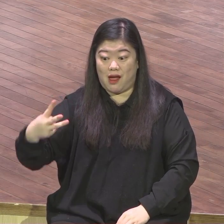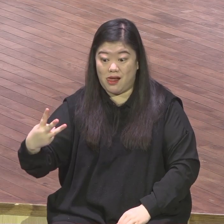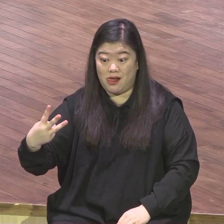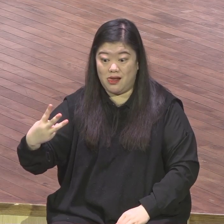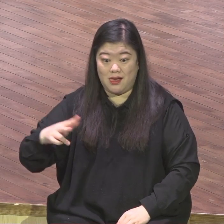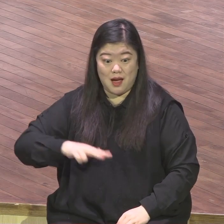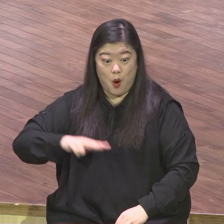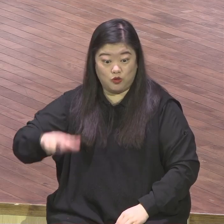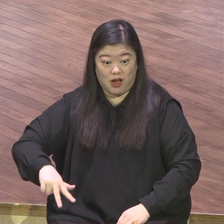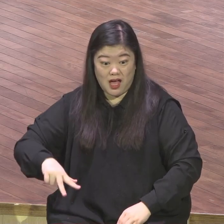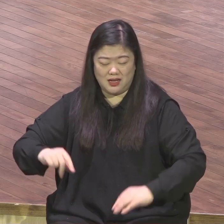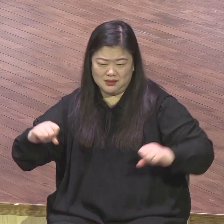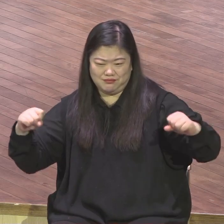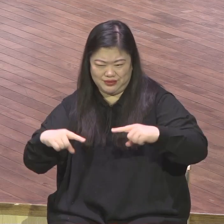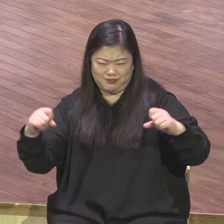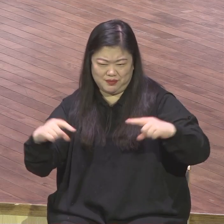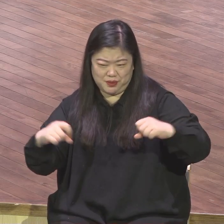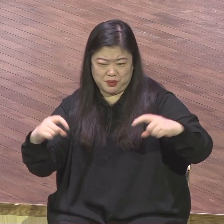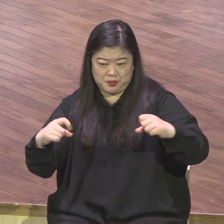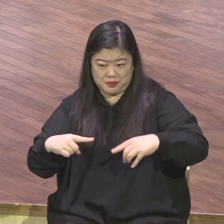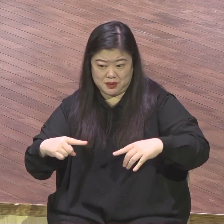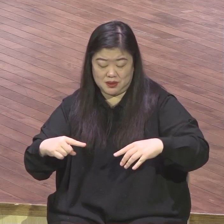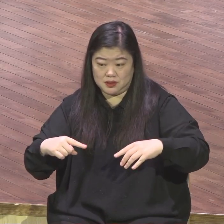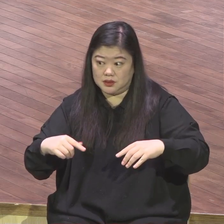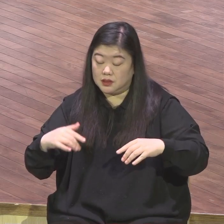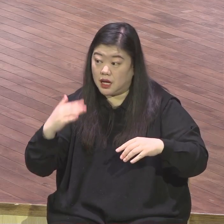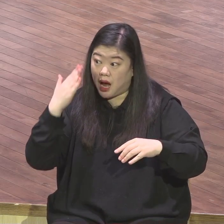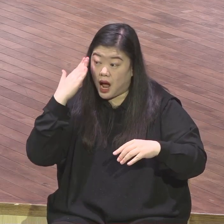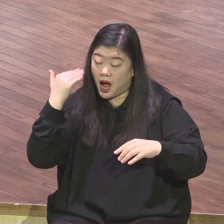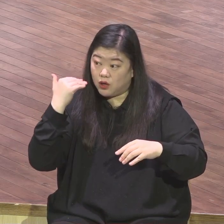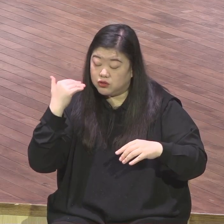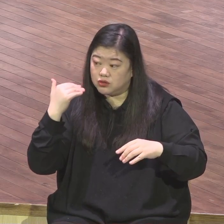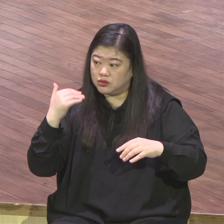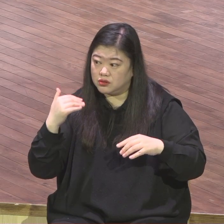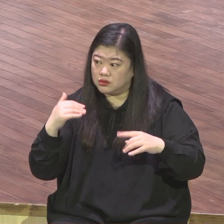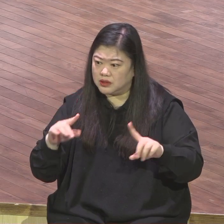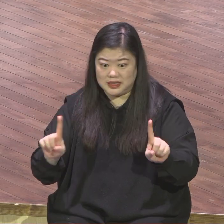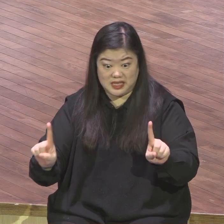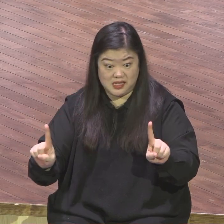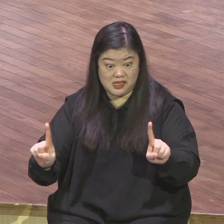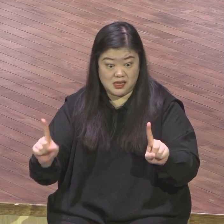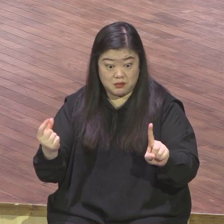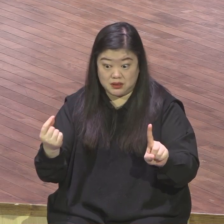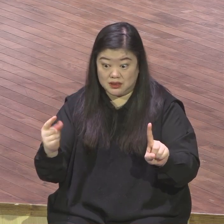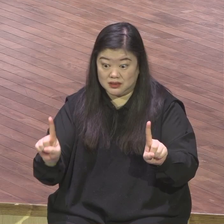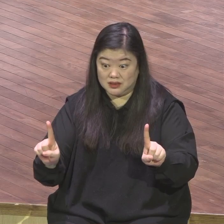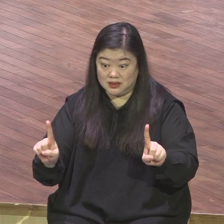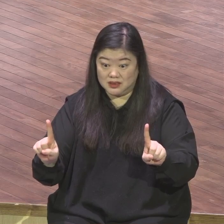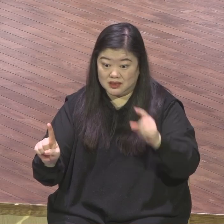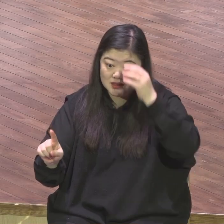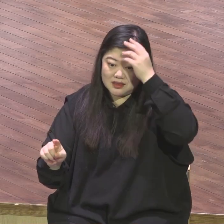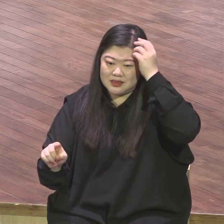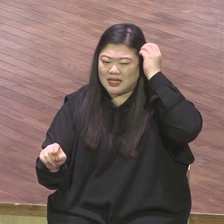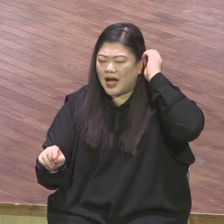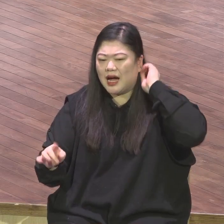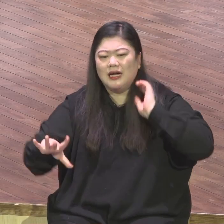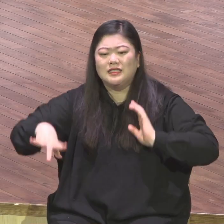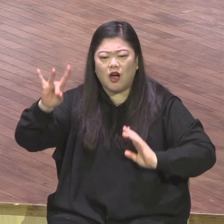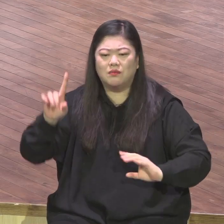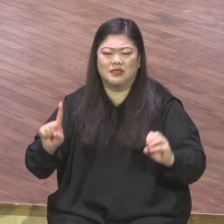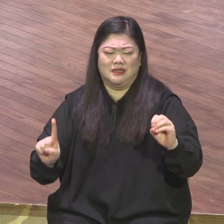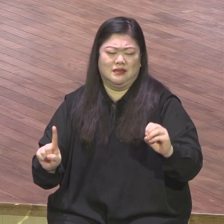기회가 된데 이 경기 종료 직전까지 무승부 상태였잖아요. 무엇보다도